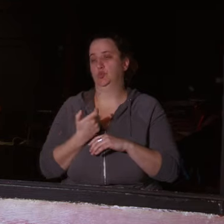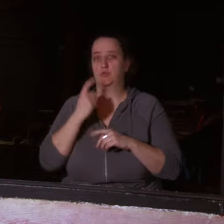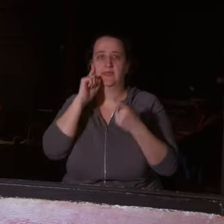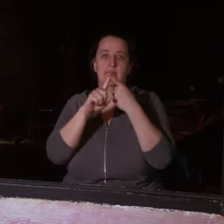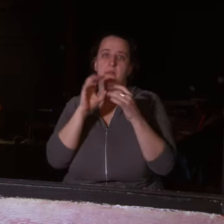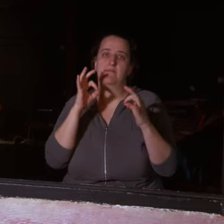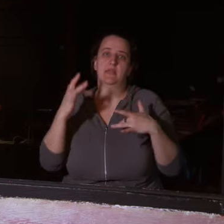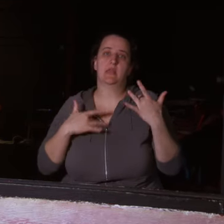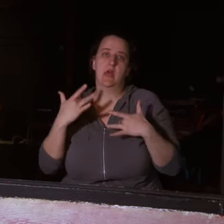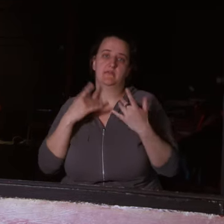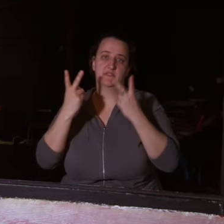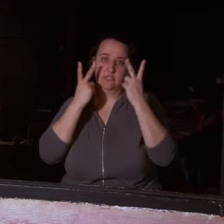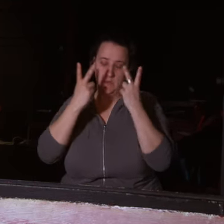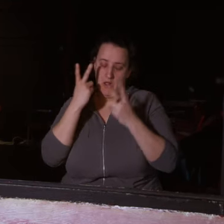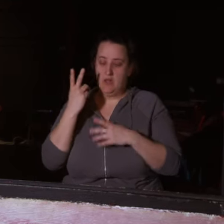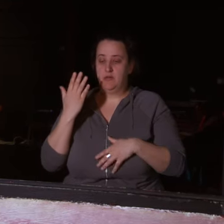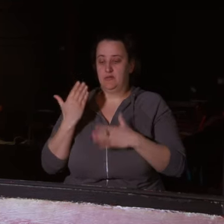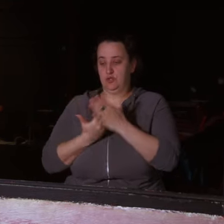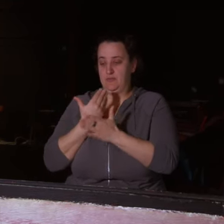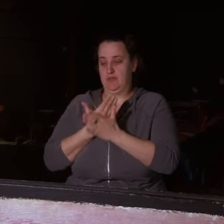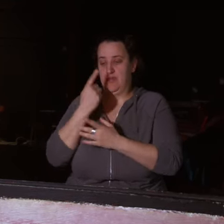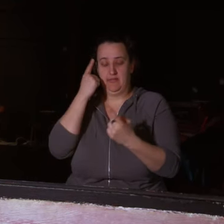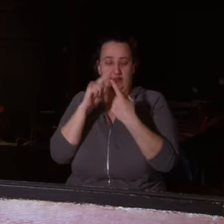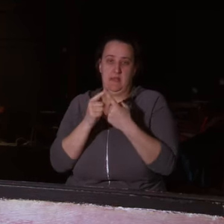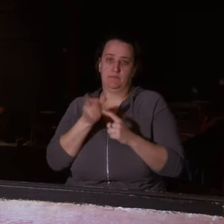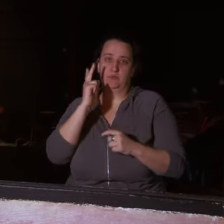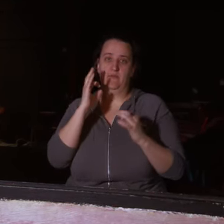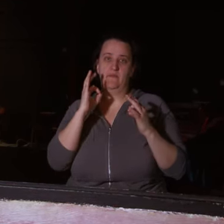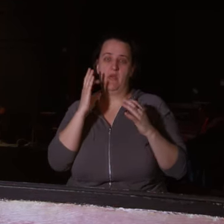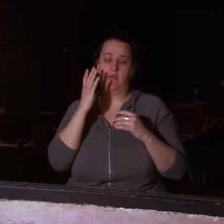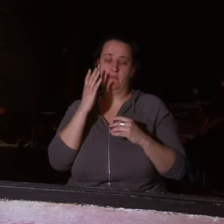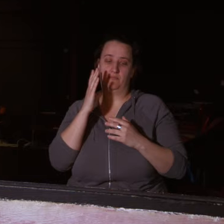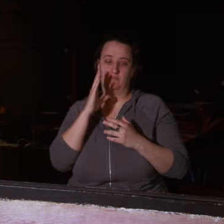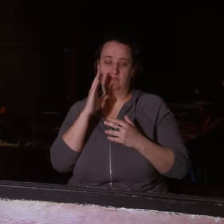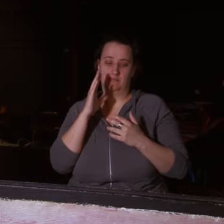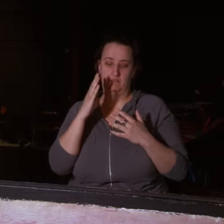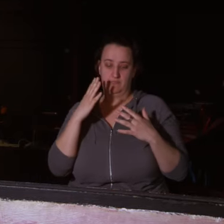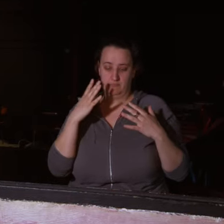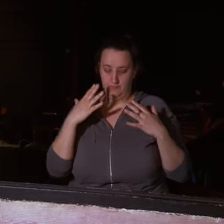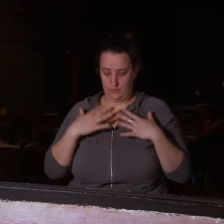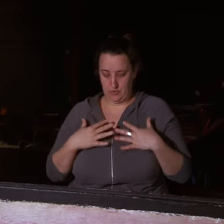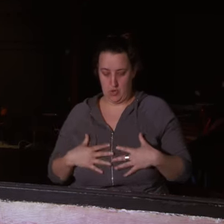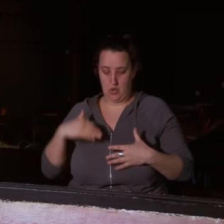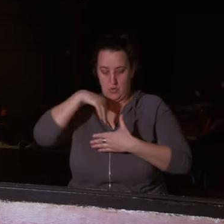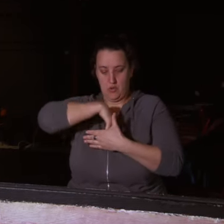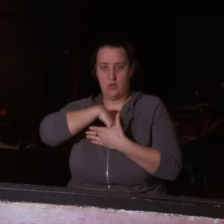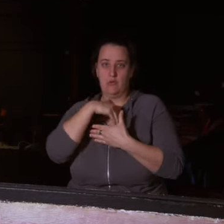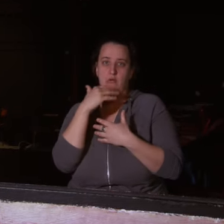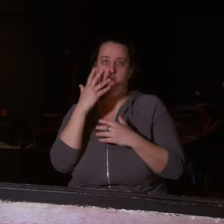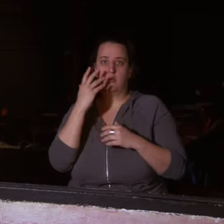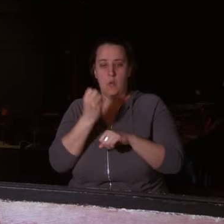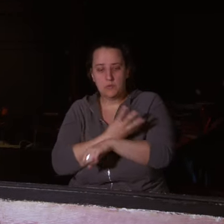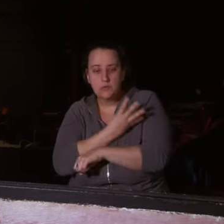Alors, ce matin, c'était la suite des deux jours théâtre visuel. On était plus sur le travail du corps et des